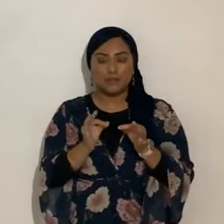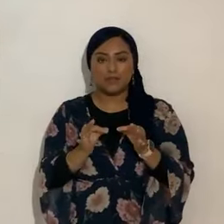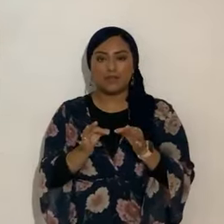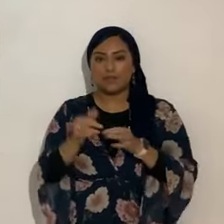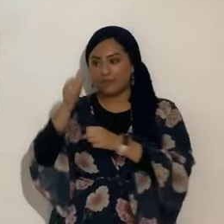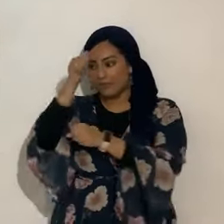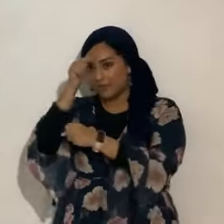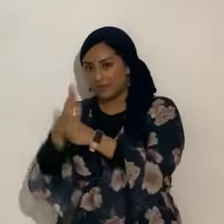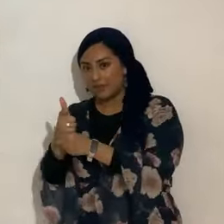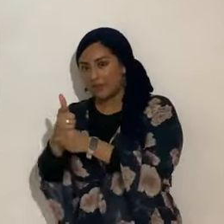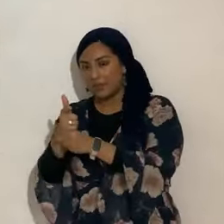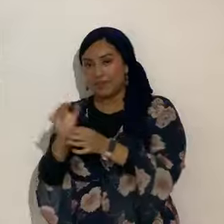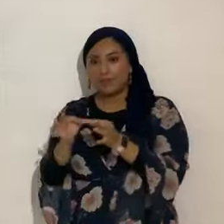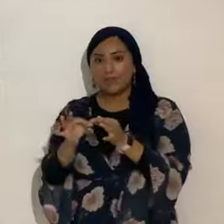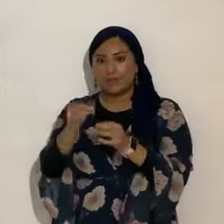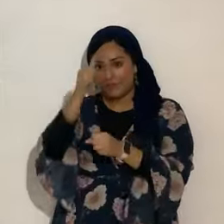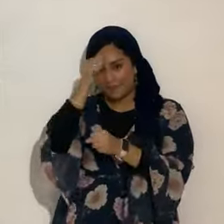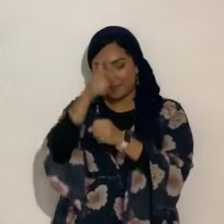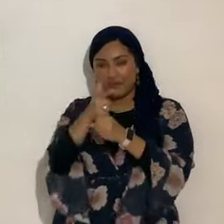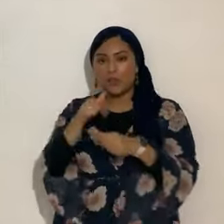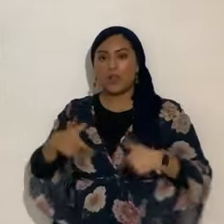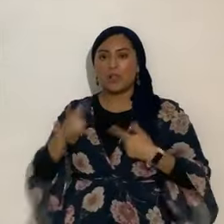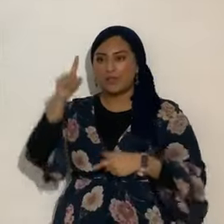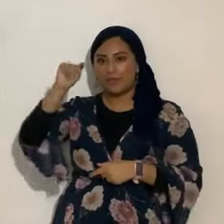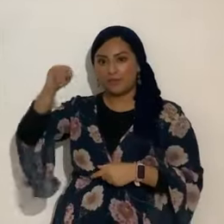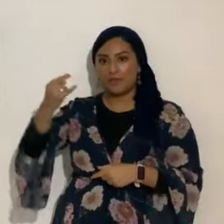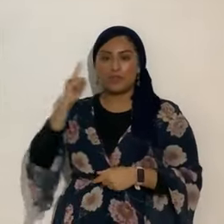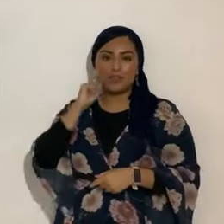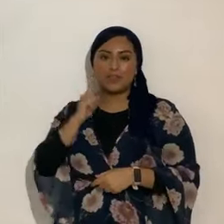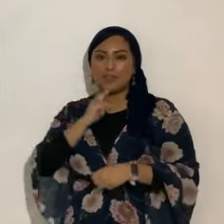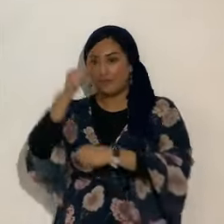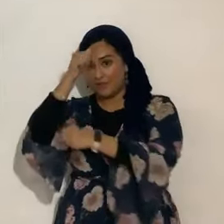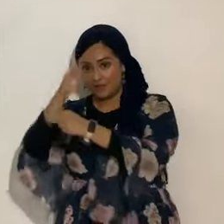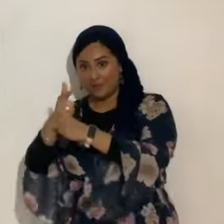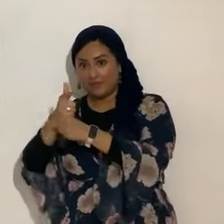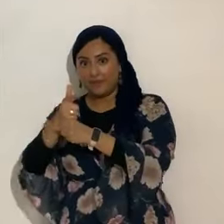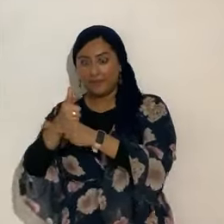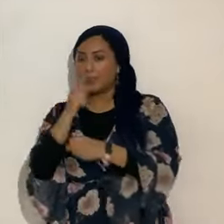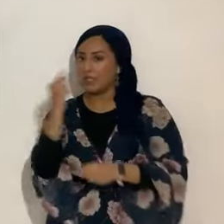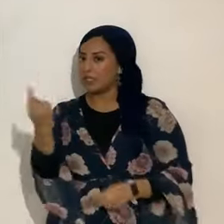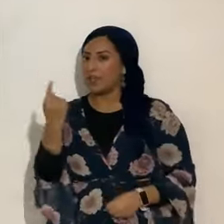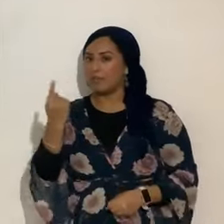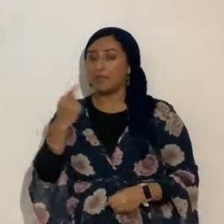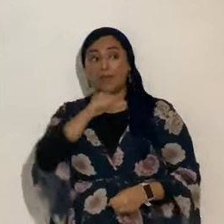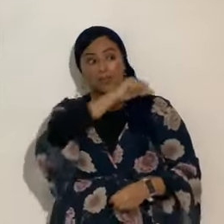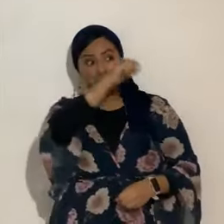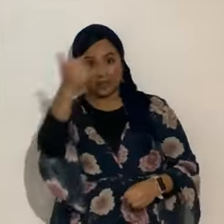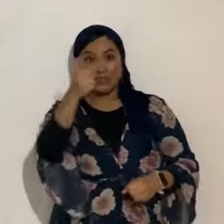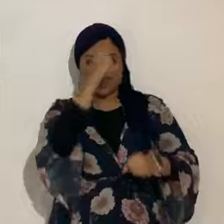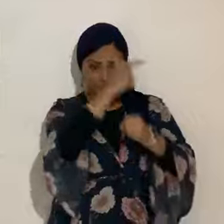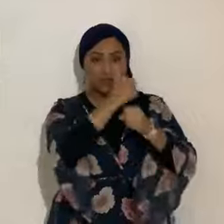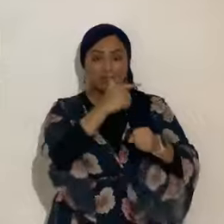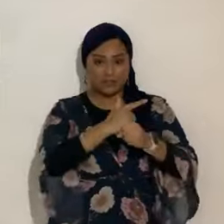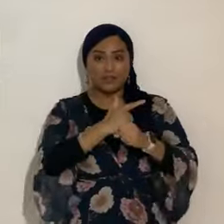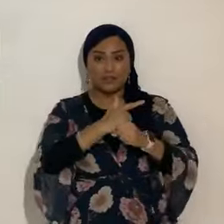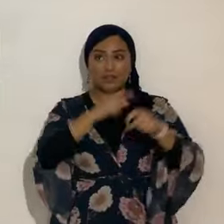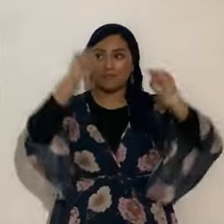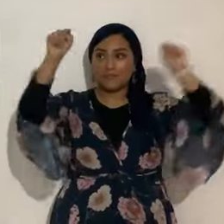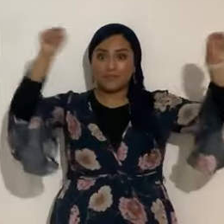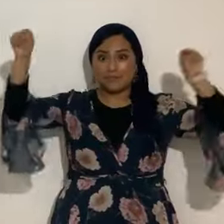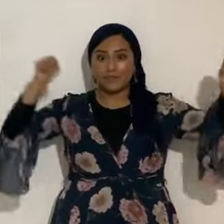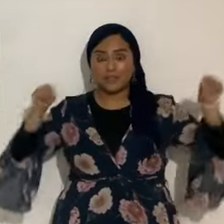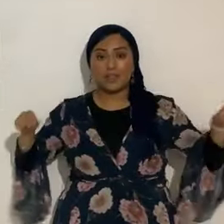hermano, pero no es el único. En otras partes del mundo, otros hermanos con lenguaje de